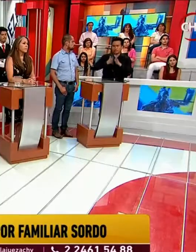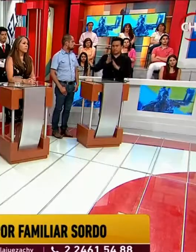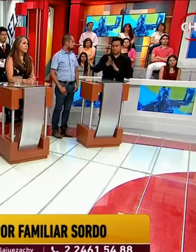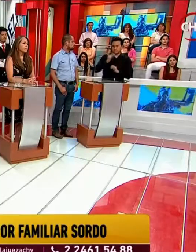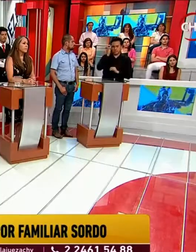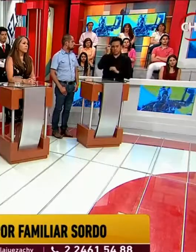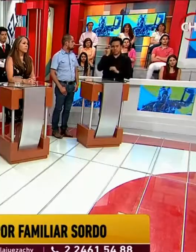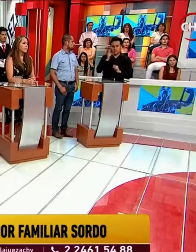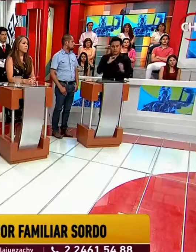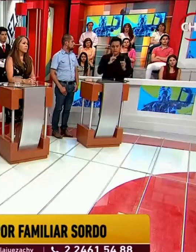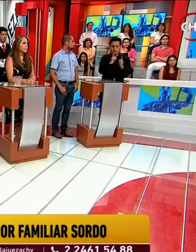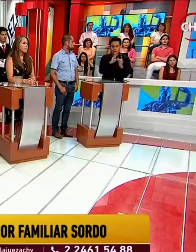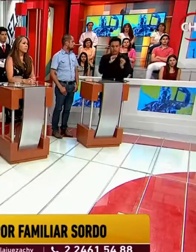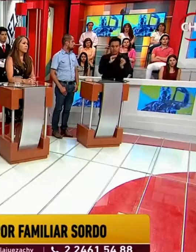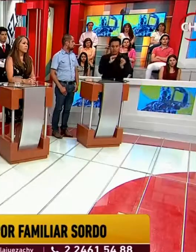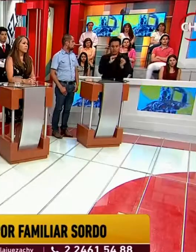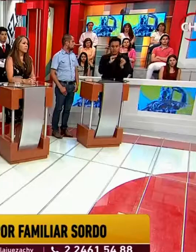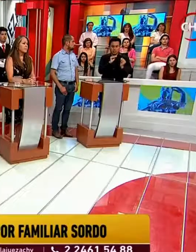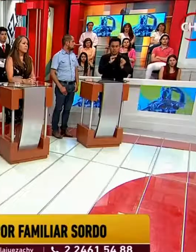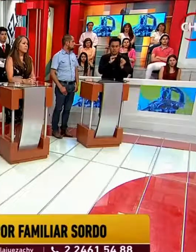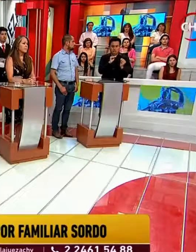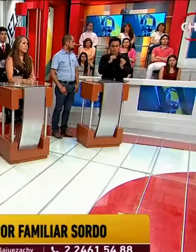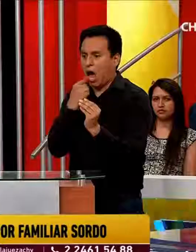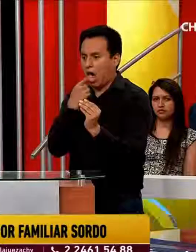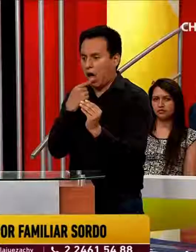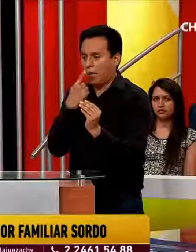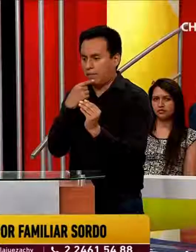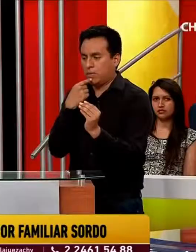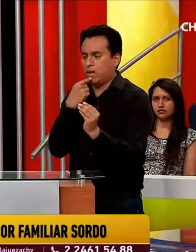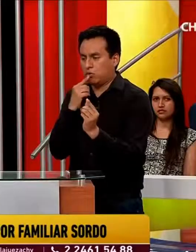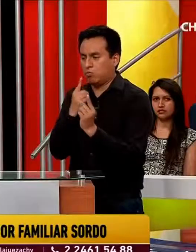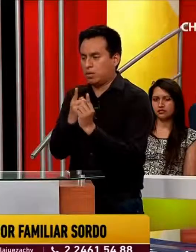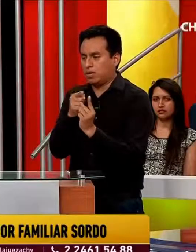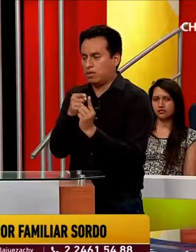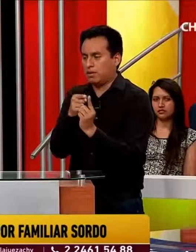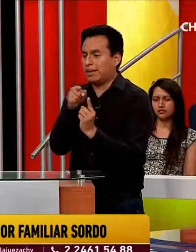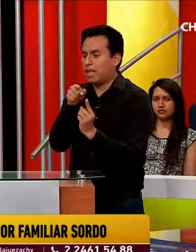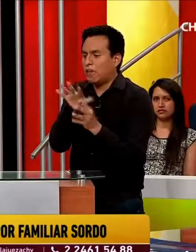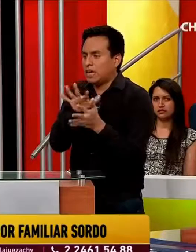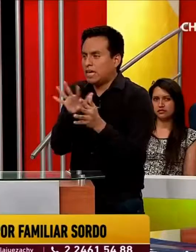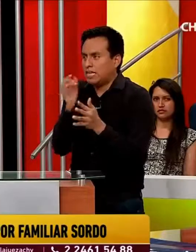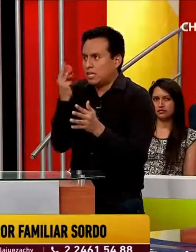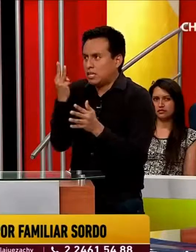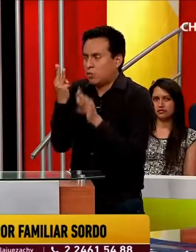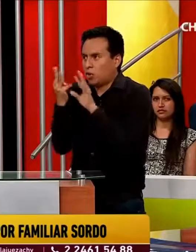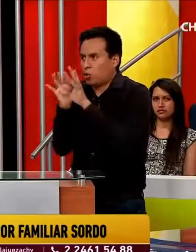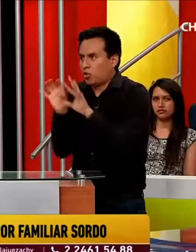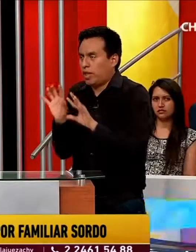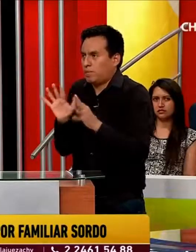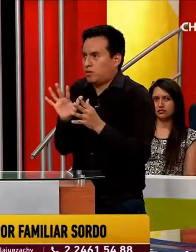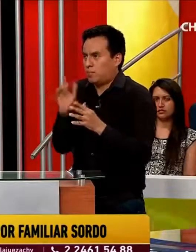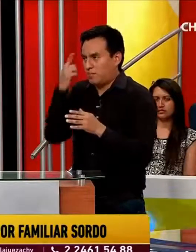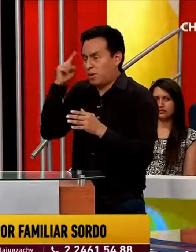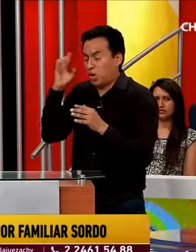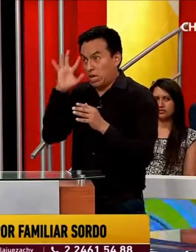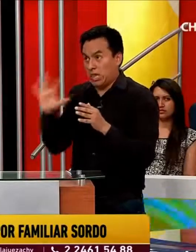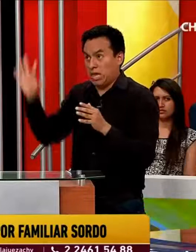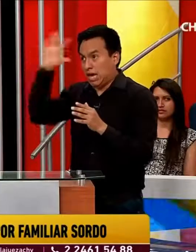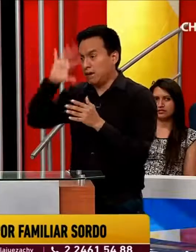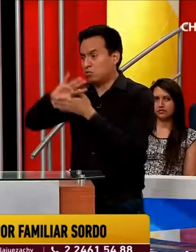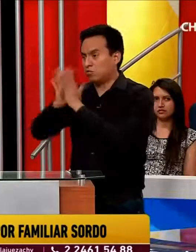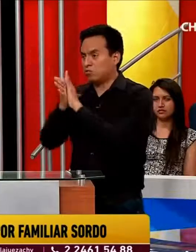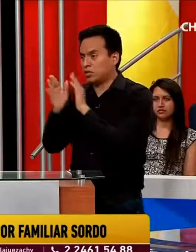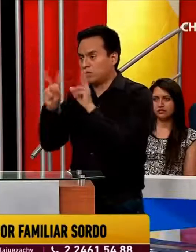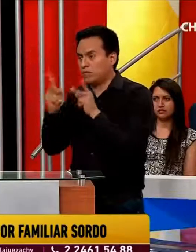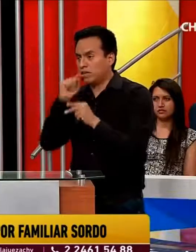y habla con él, habla literalmente con él, él a lo mejor va a entender tres, cuatro cosas, pero la idea, el concepto final